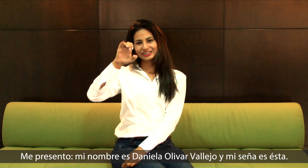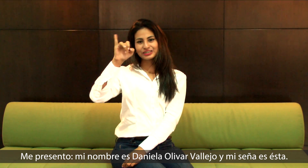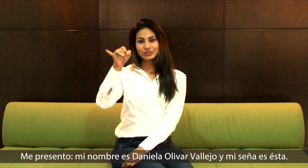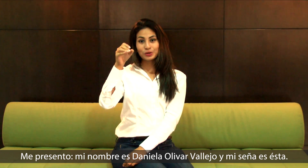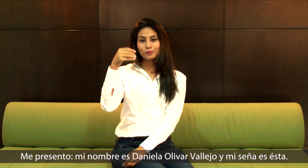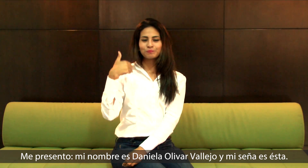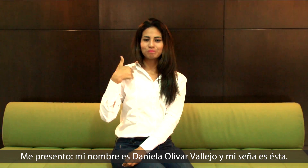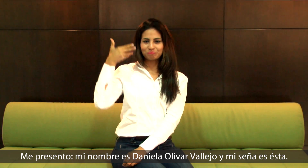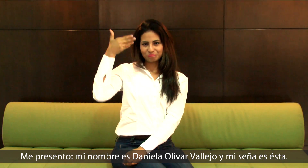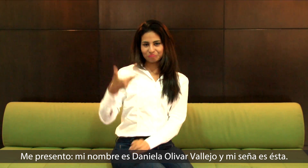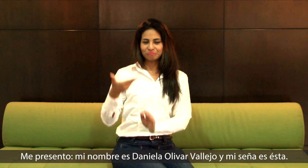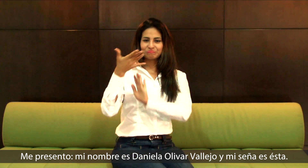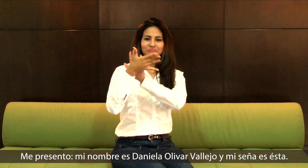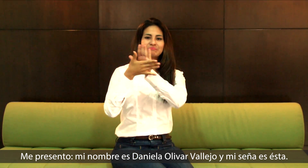y mi seña es esta.